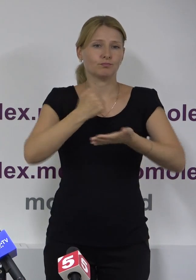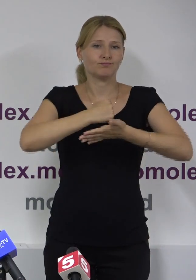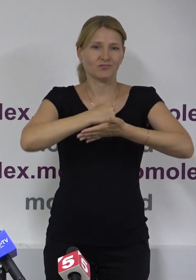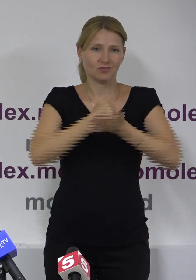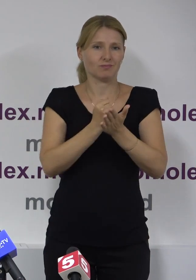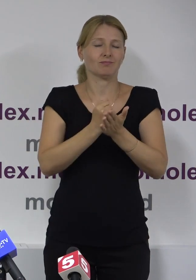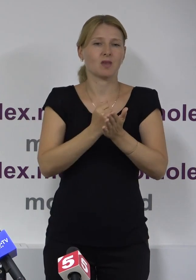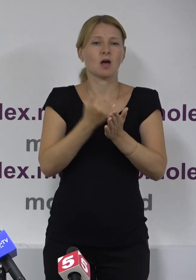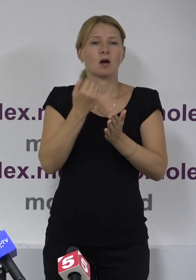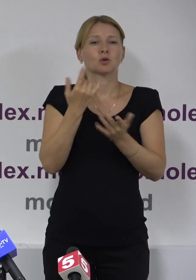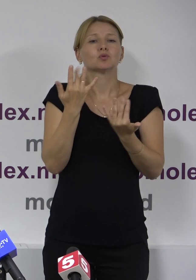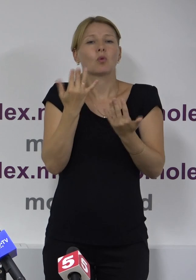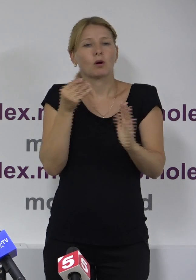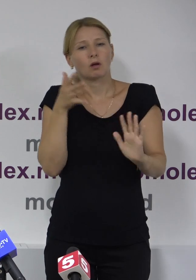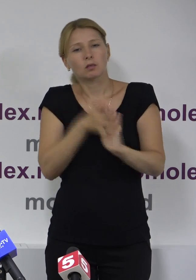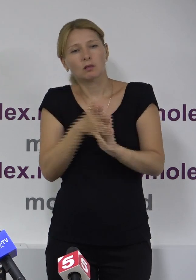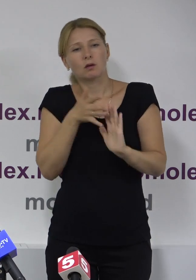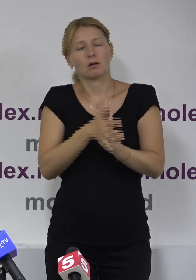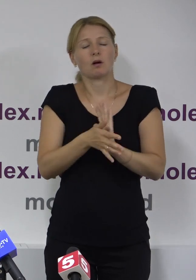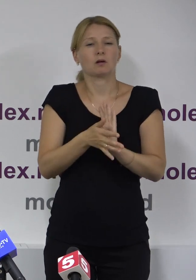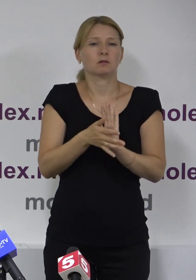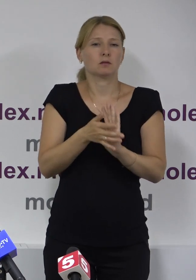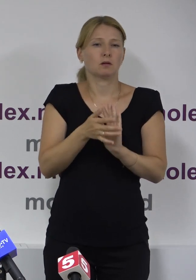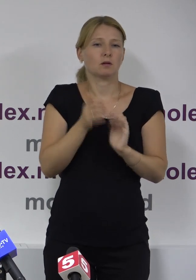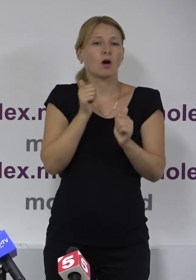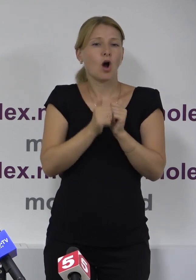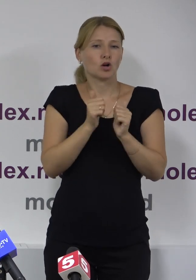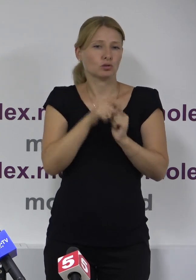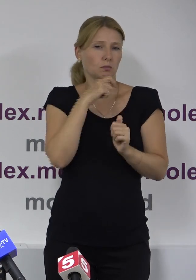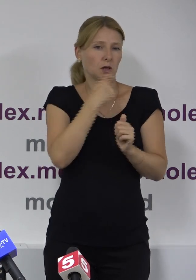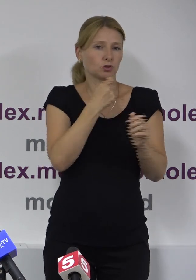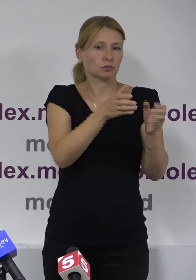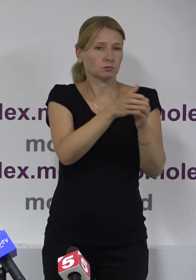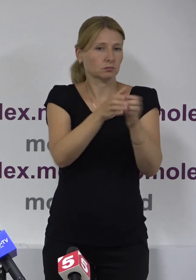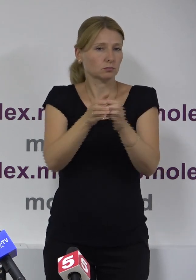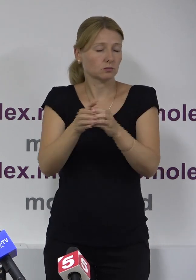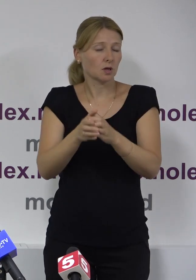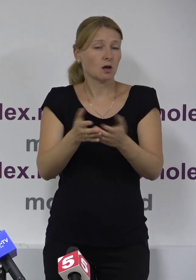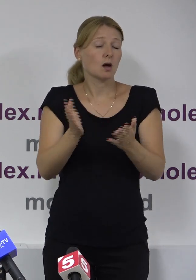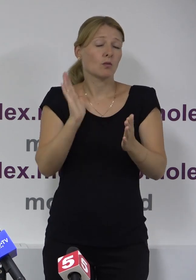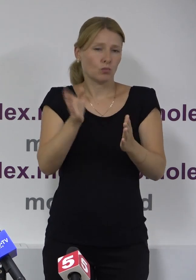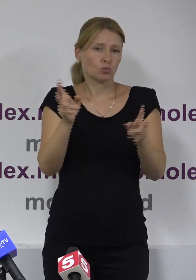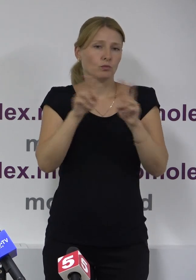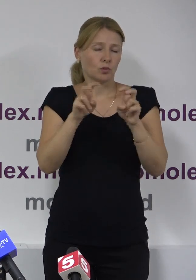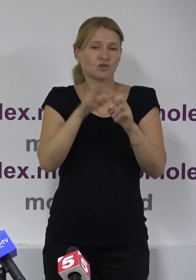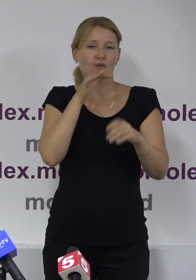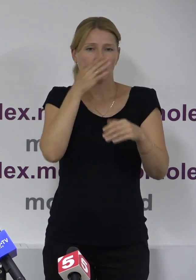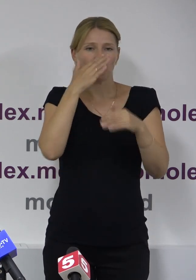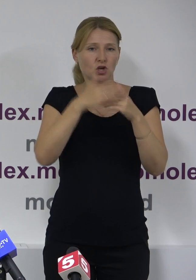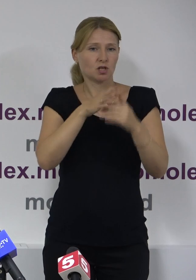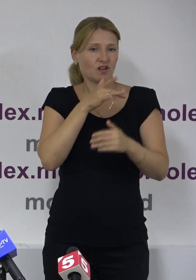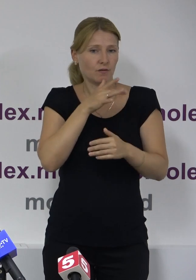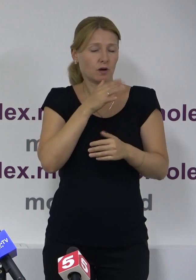estimări privind cheltuielile efectuate de concurenții electorali, ceea ce vom avea în următoarele perioade. În schimb, ținem